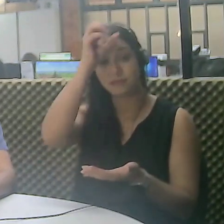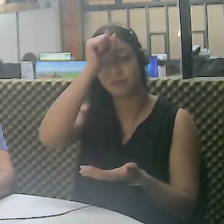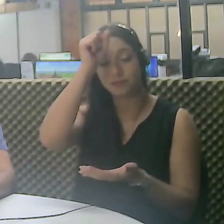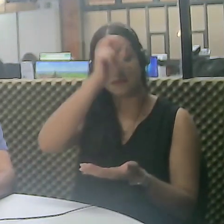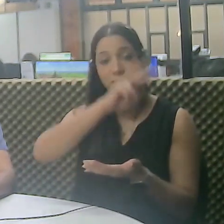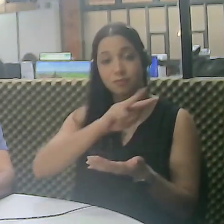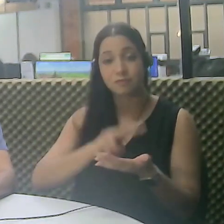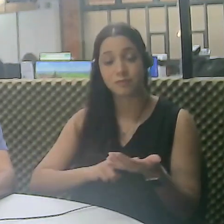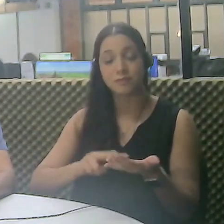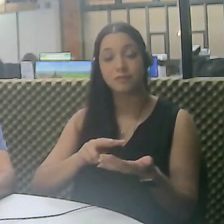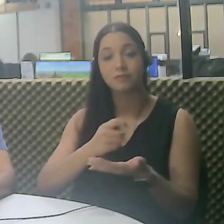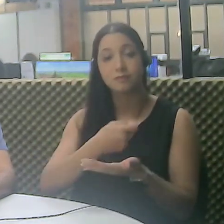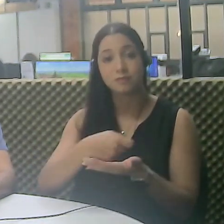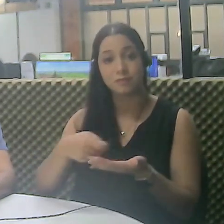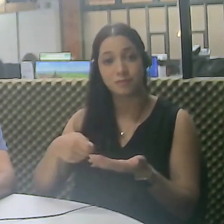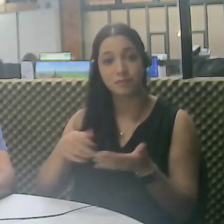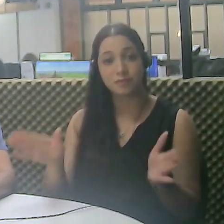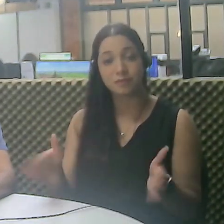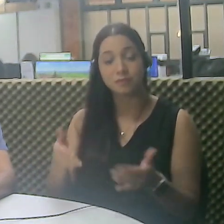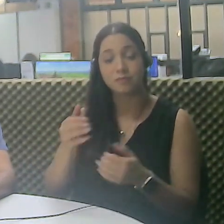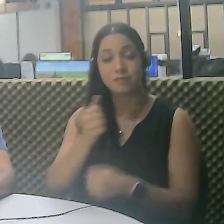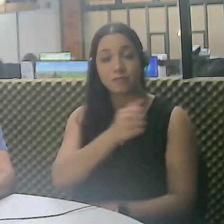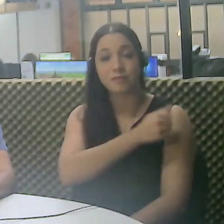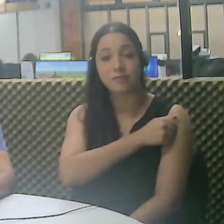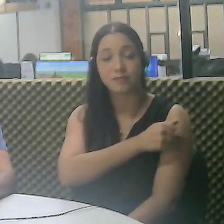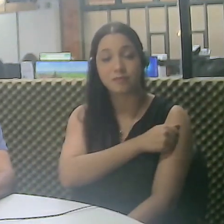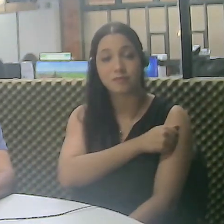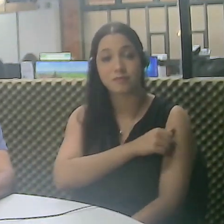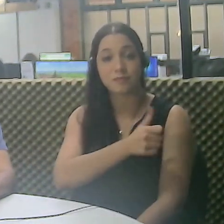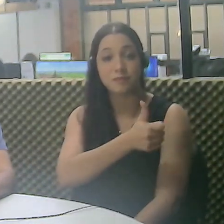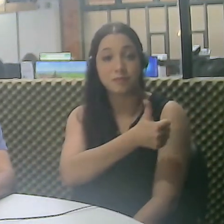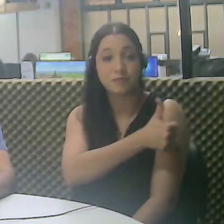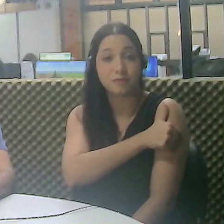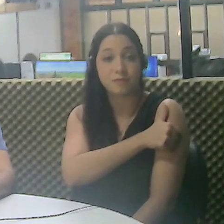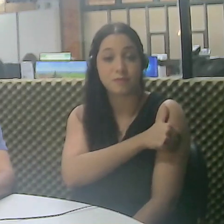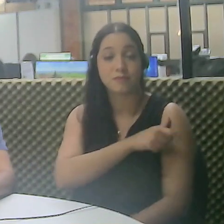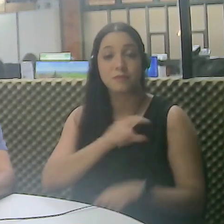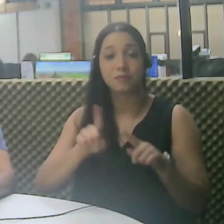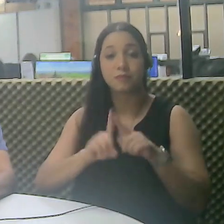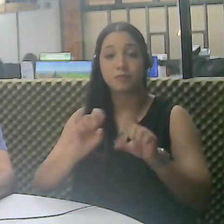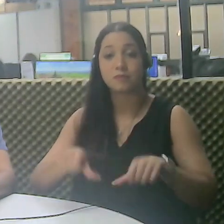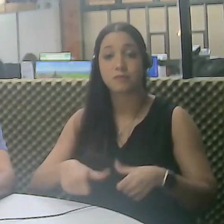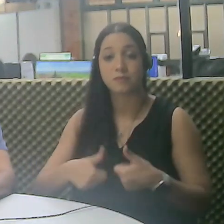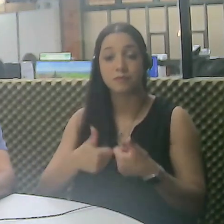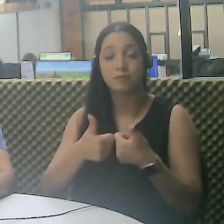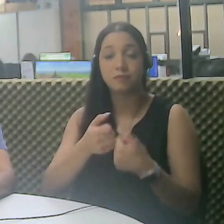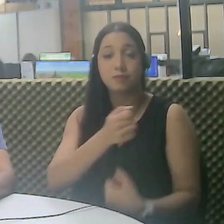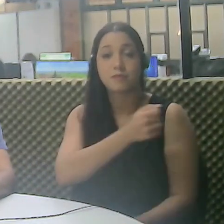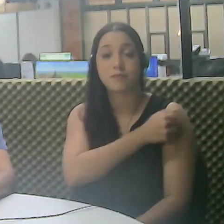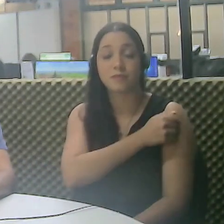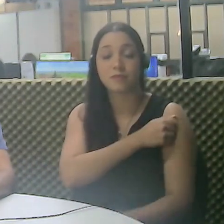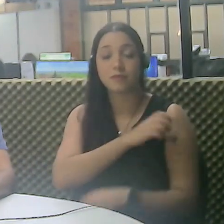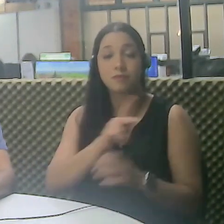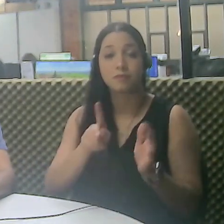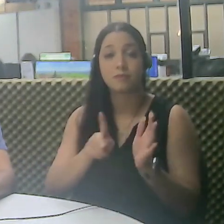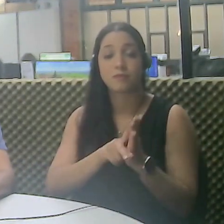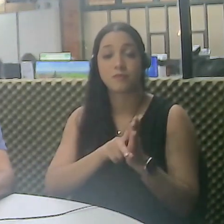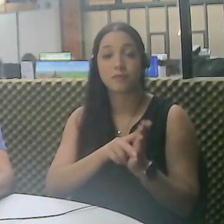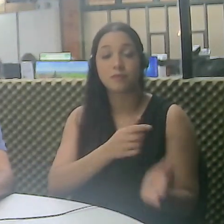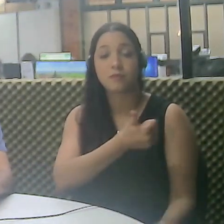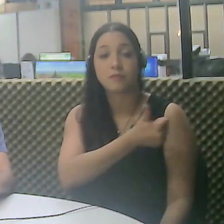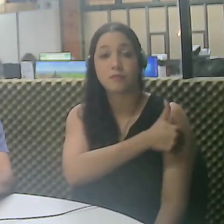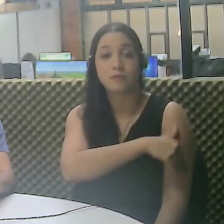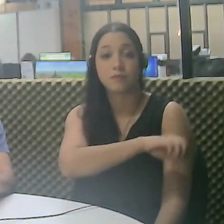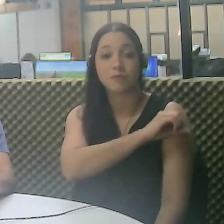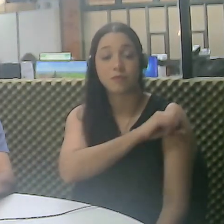com o objetivo de promover a alfabetização dos alunos do primeiro ano e a recuperação dos alunos do ensino fundamental impactados